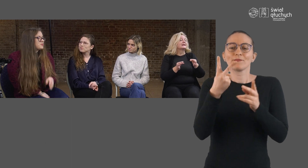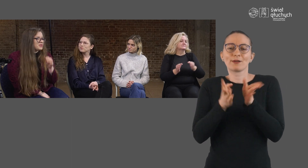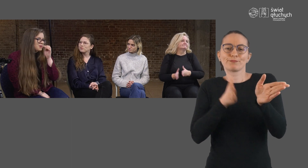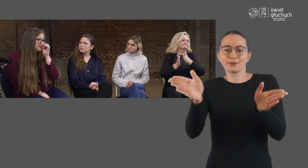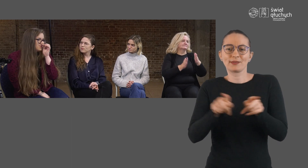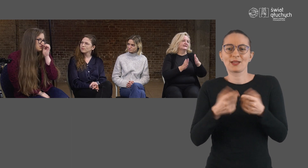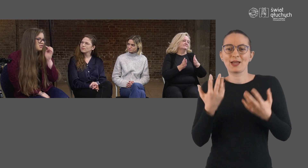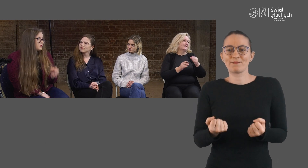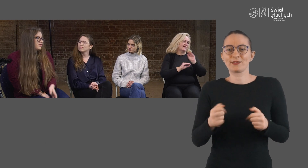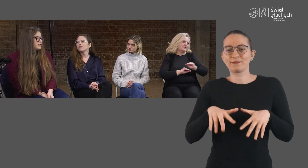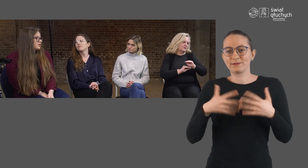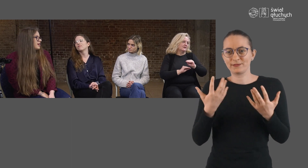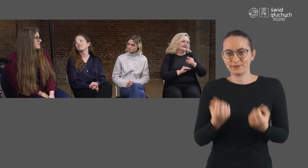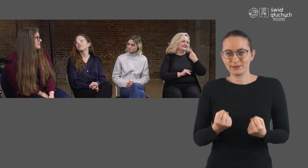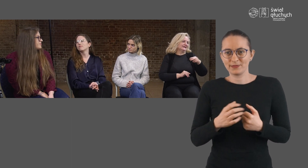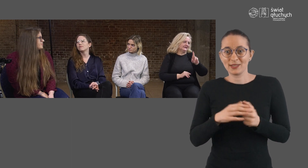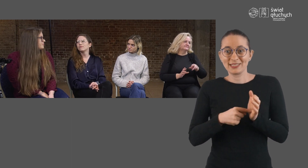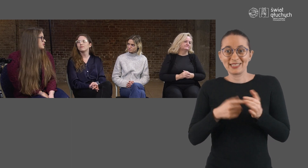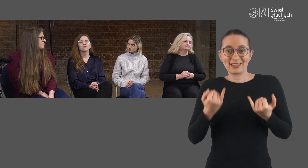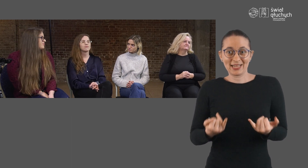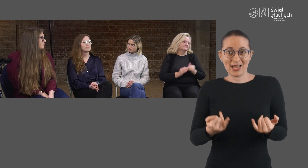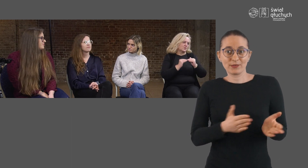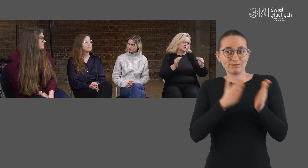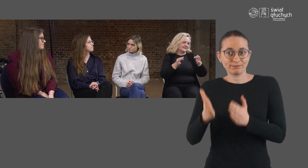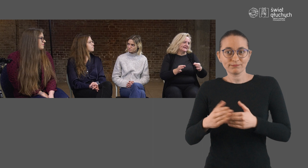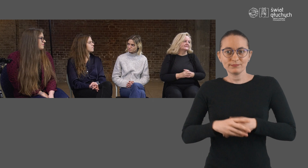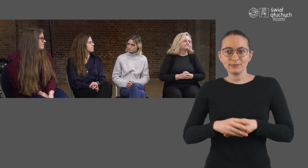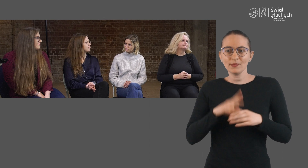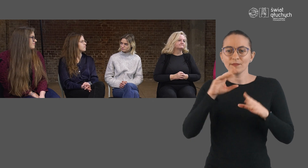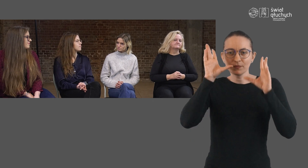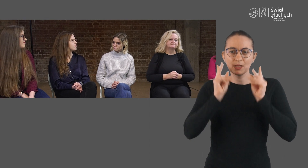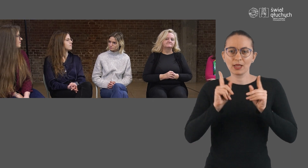kolejnym poziomie edukacji, właśnie doktorancki poziom.